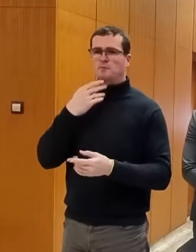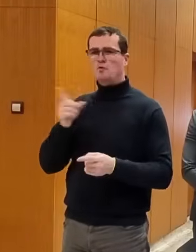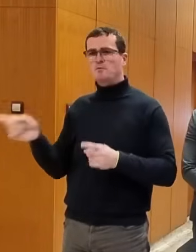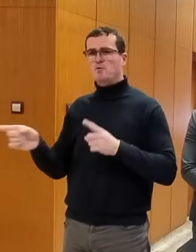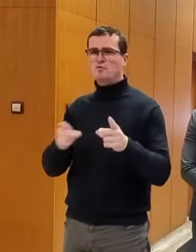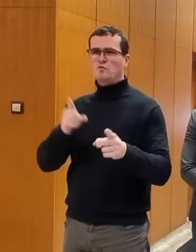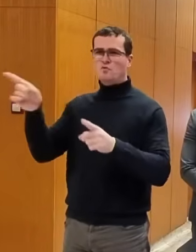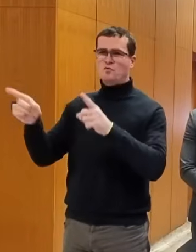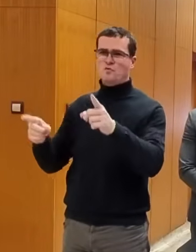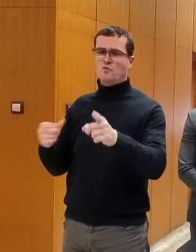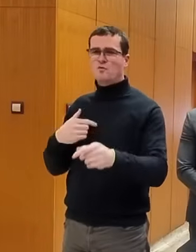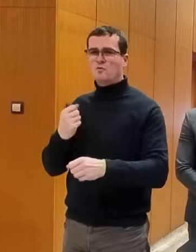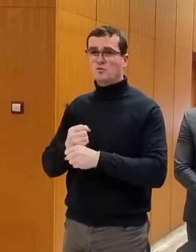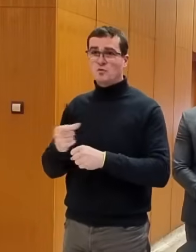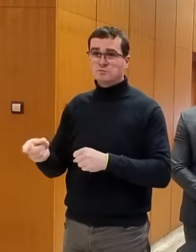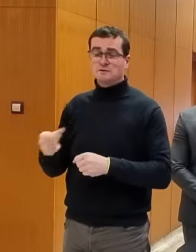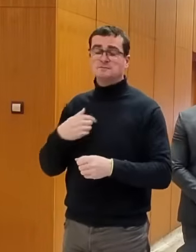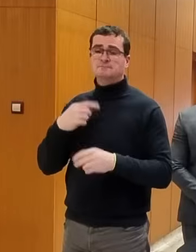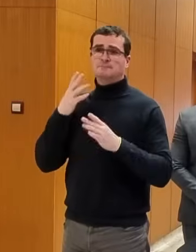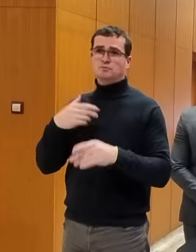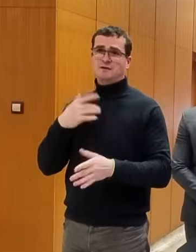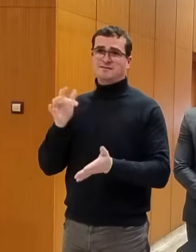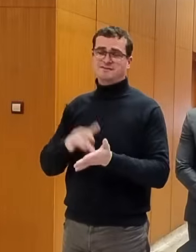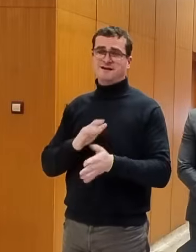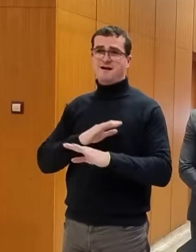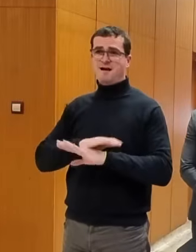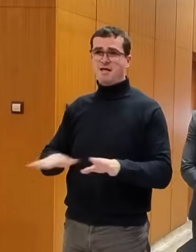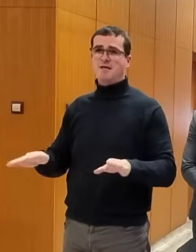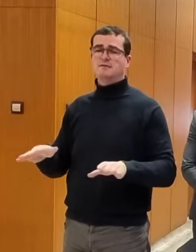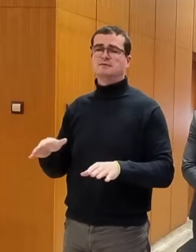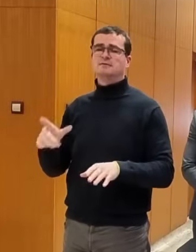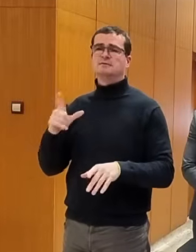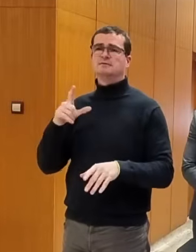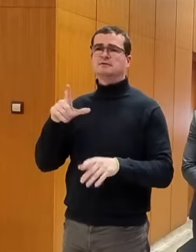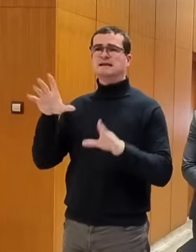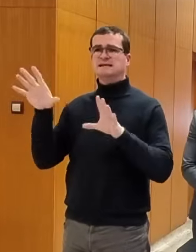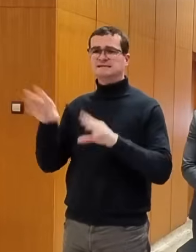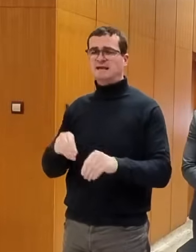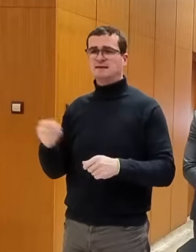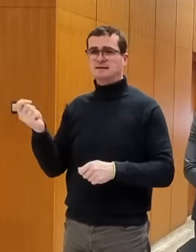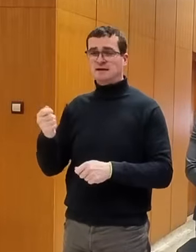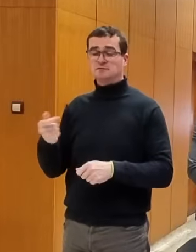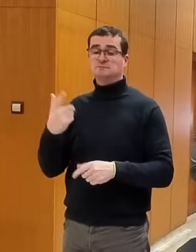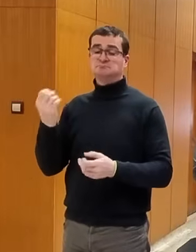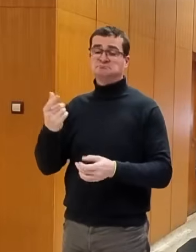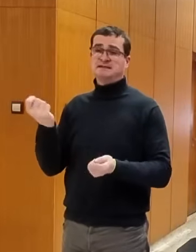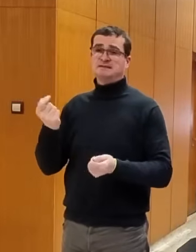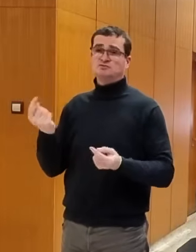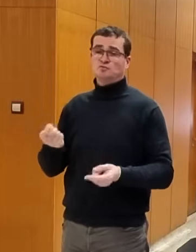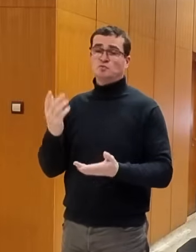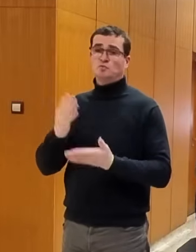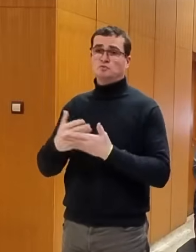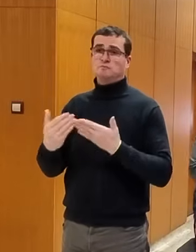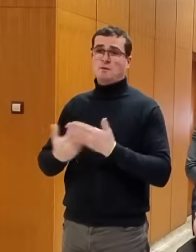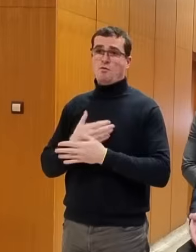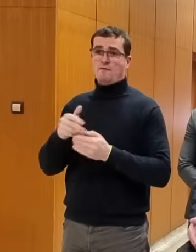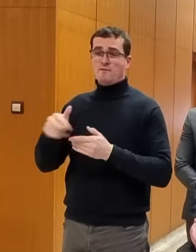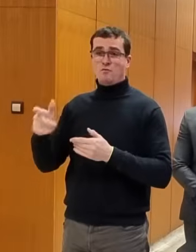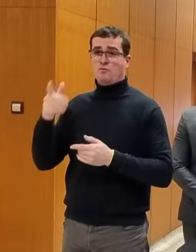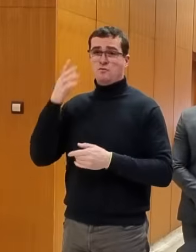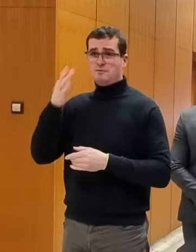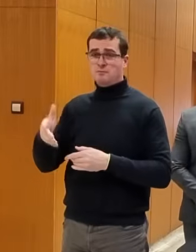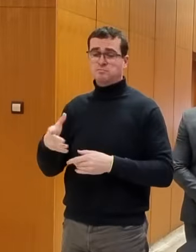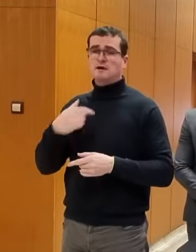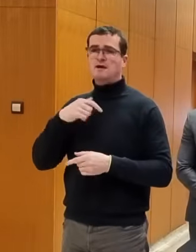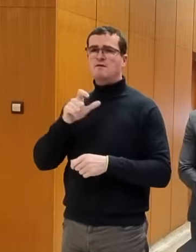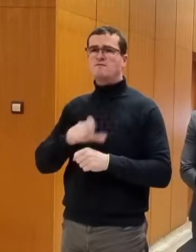koho alebo neprospech koho sa to robí. Čiže bude sa to týkať len zániku trestnosti. Pokiaľ nejaký trestný čin už podľa nového trestným činom nebude, a